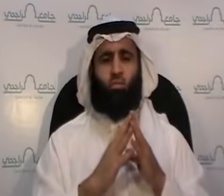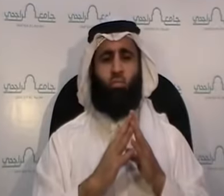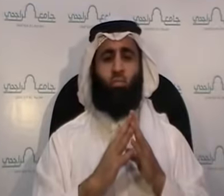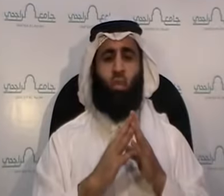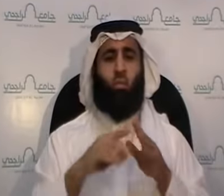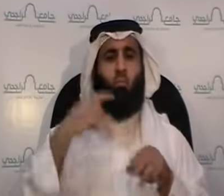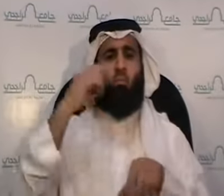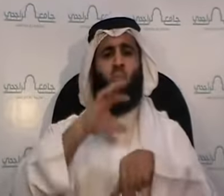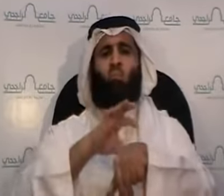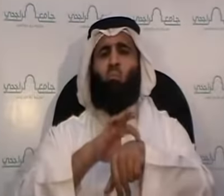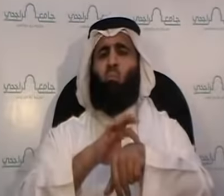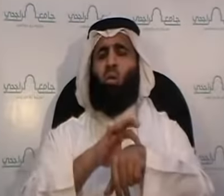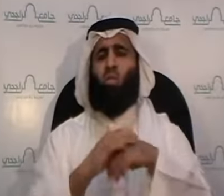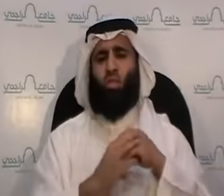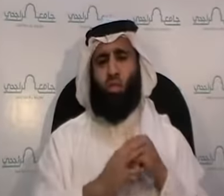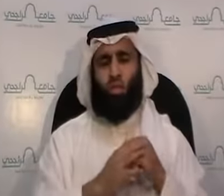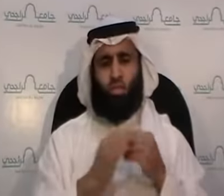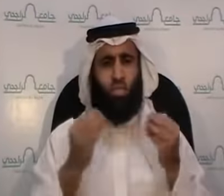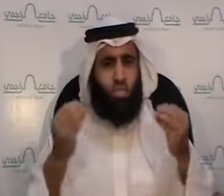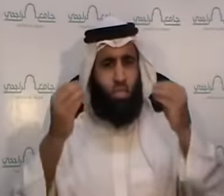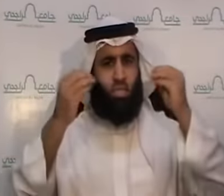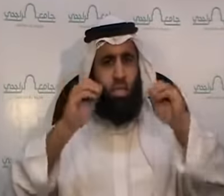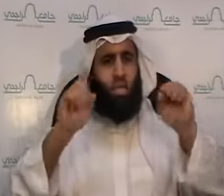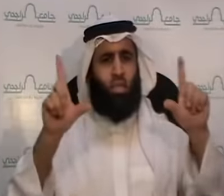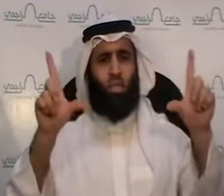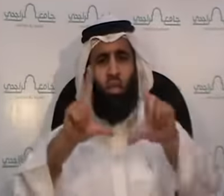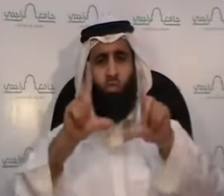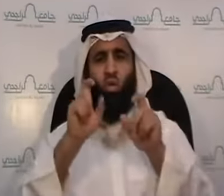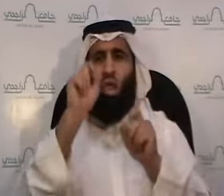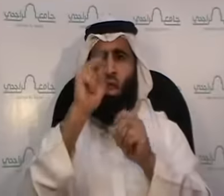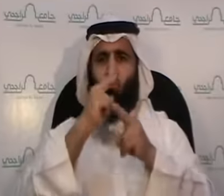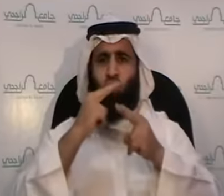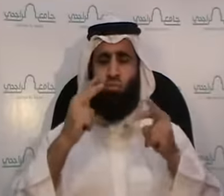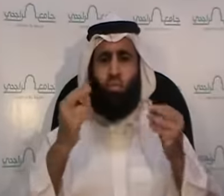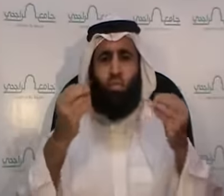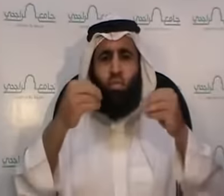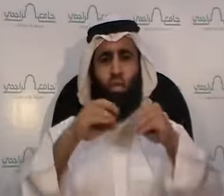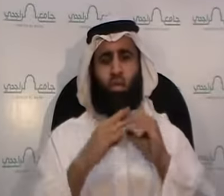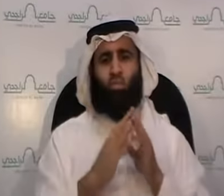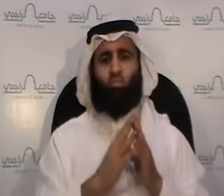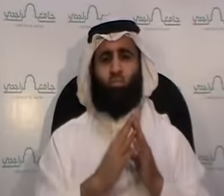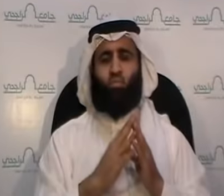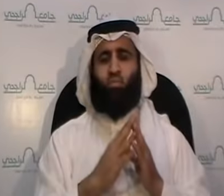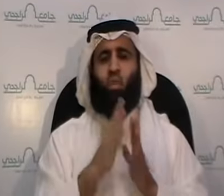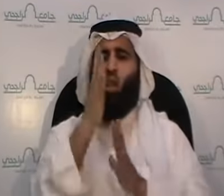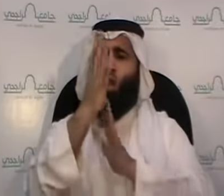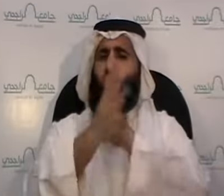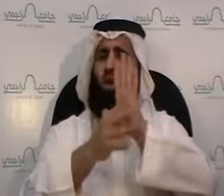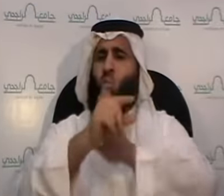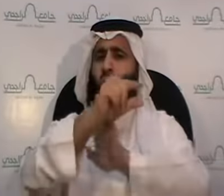استجدت الوسائل وتطورت. فعن أي عيب أتحدث؟